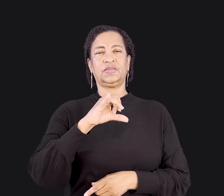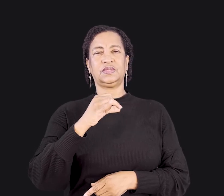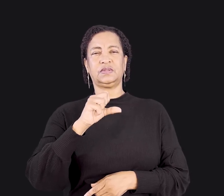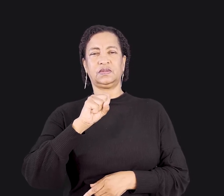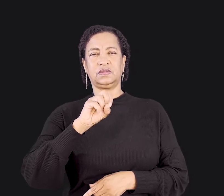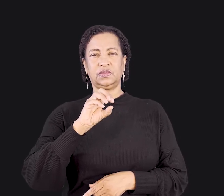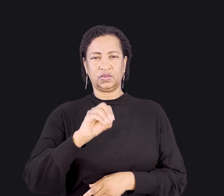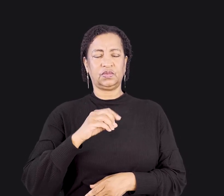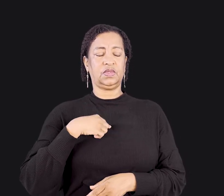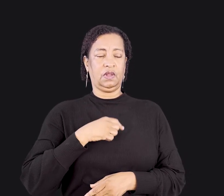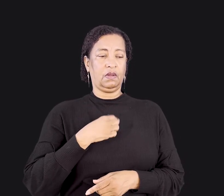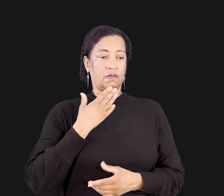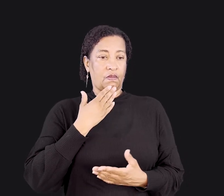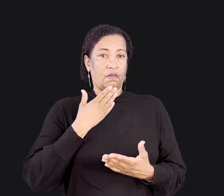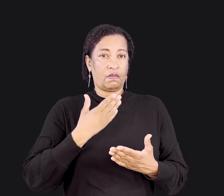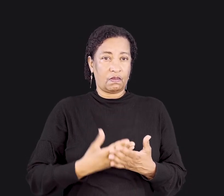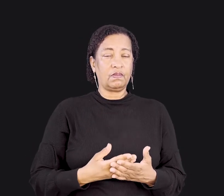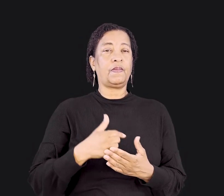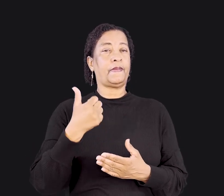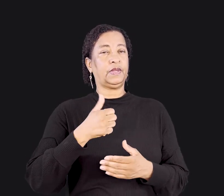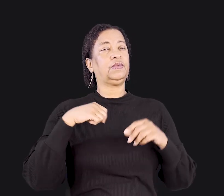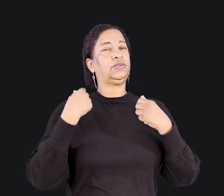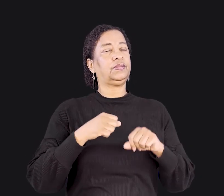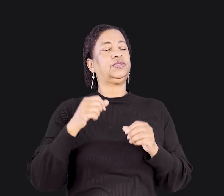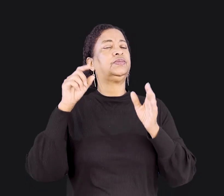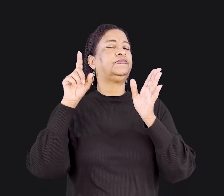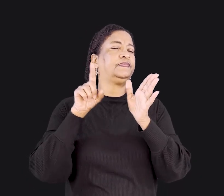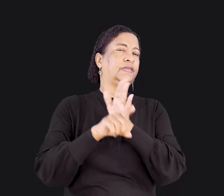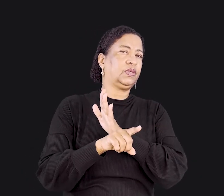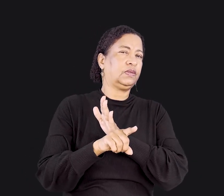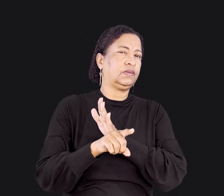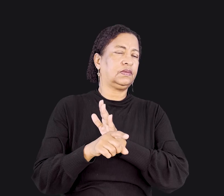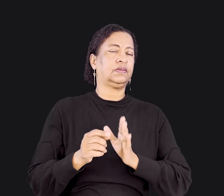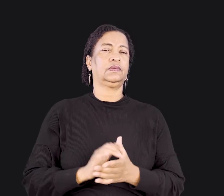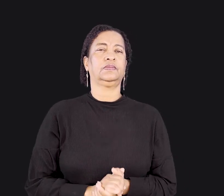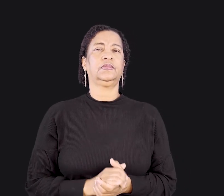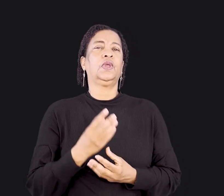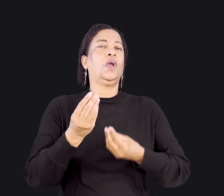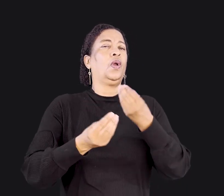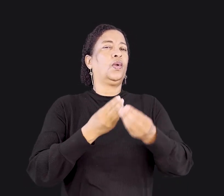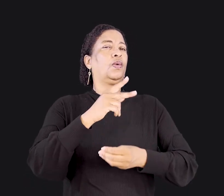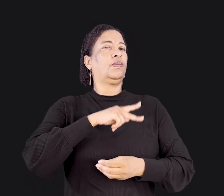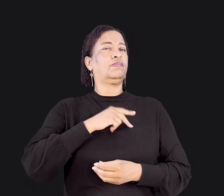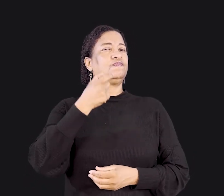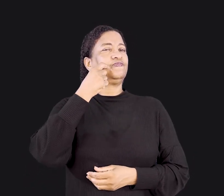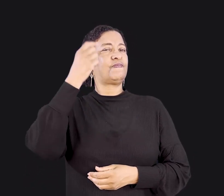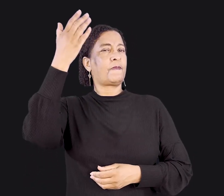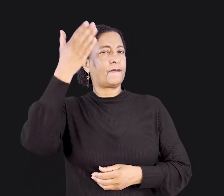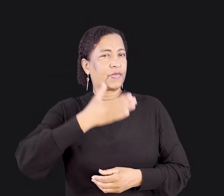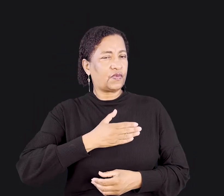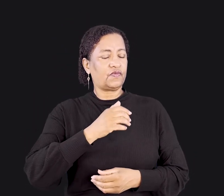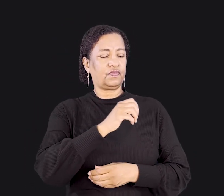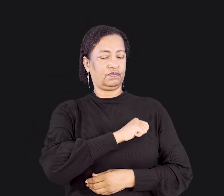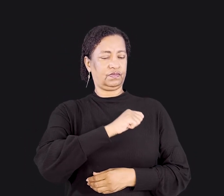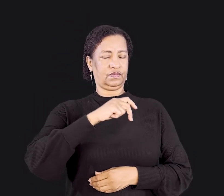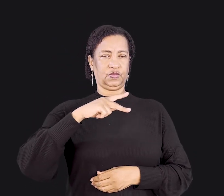é intrigante. Primeiro tenho que fazer uma pergunta. Como Paulo provou que aqueles